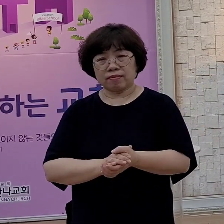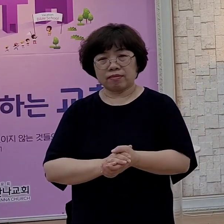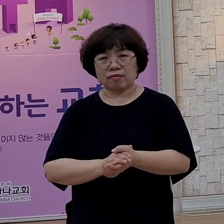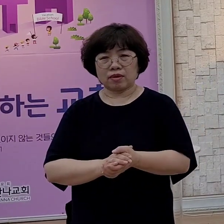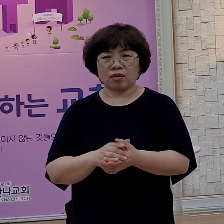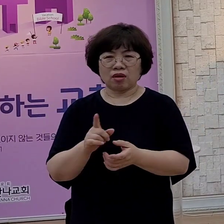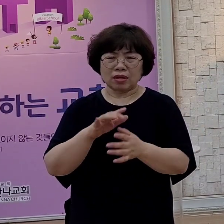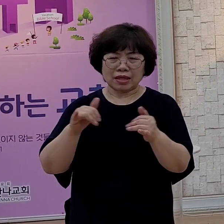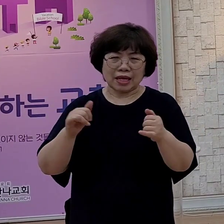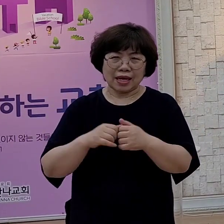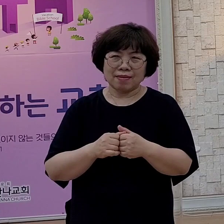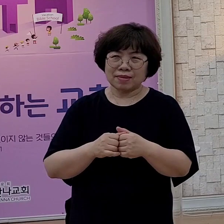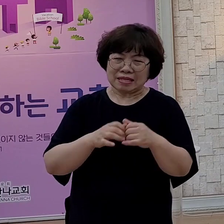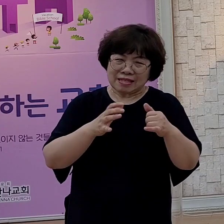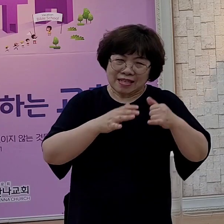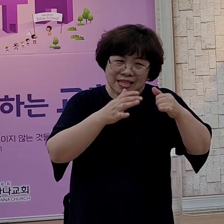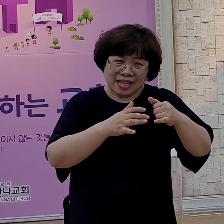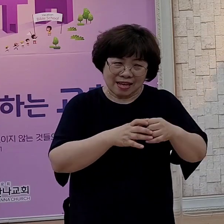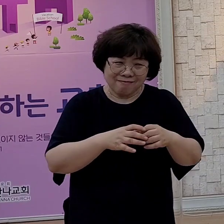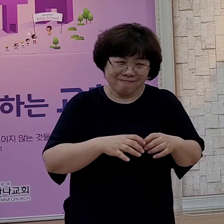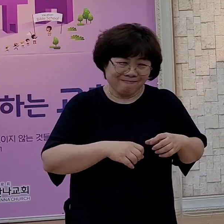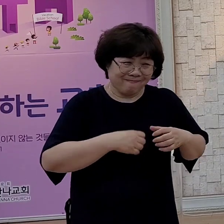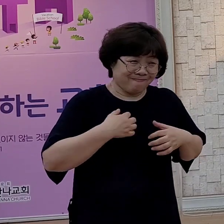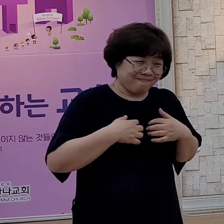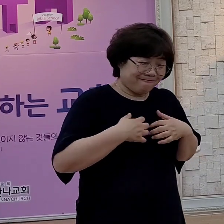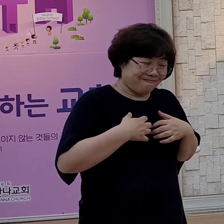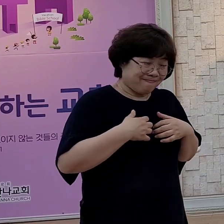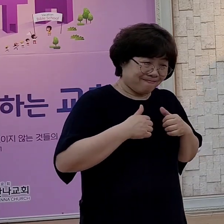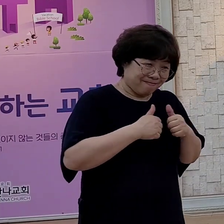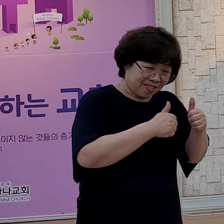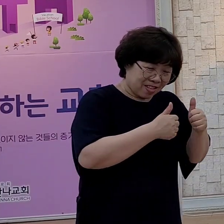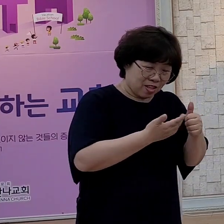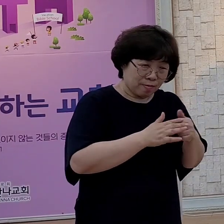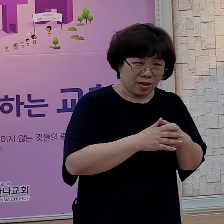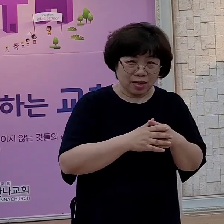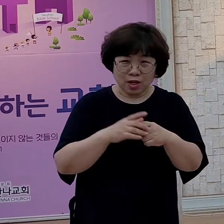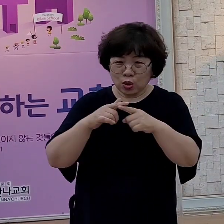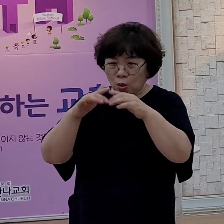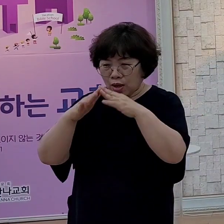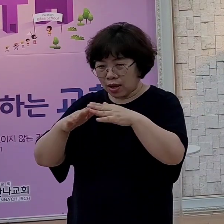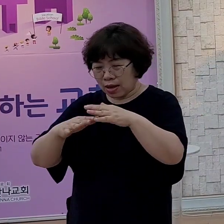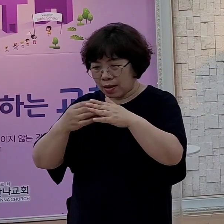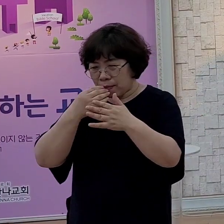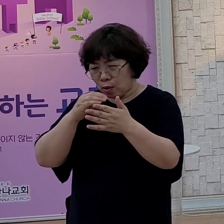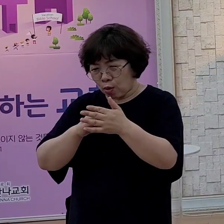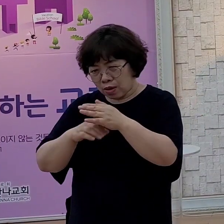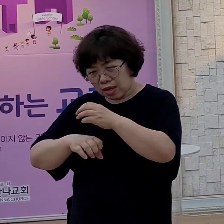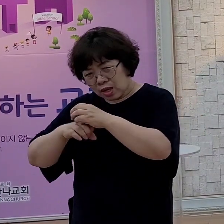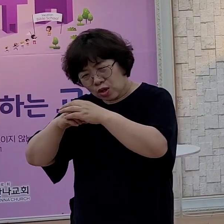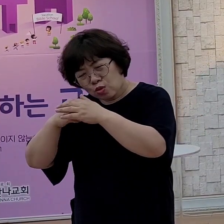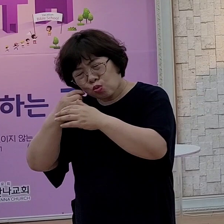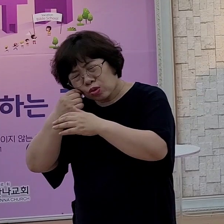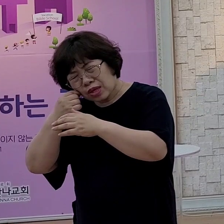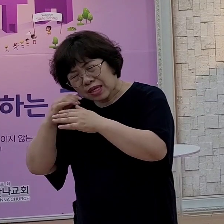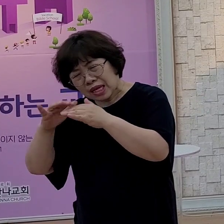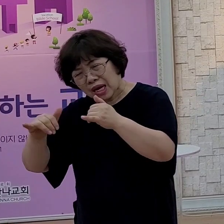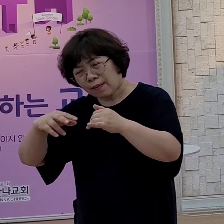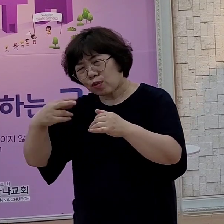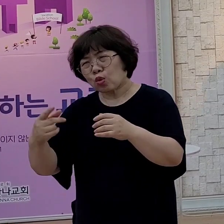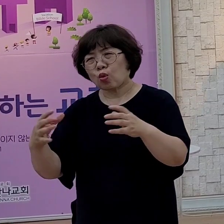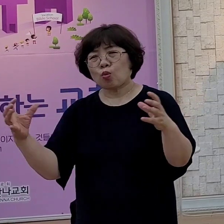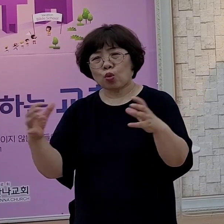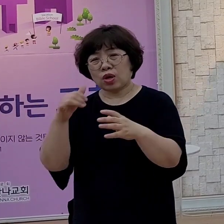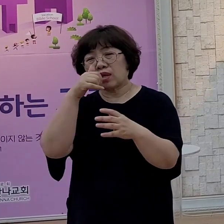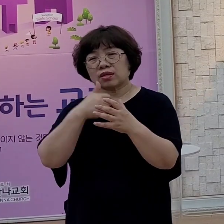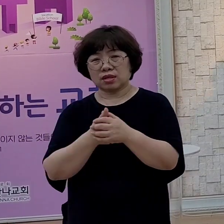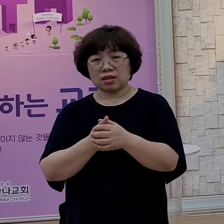그냥 날라리라서 교회를 오는데 그냥 뭐 세상적인 거 벽돌 하나도 못 옮기는 그런 분도 있어요. 그러나 우리가 분명히